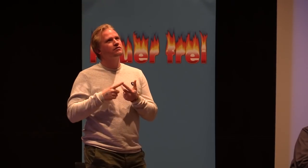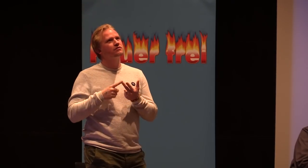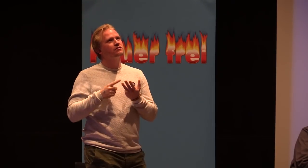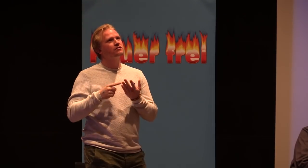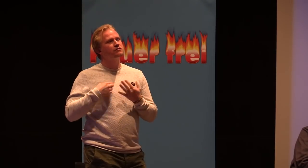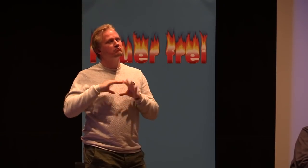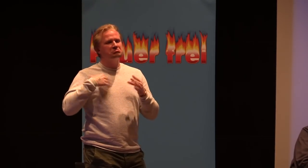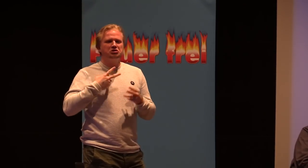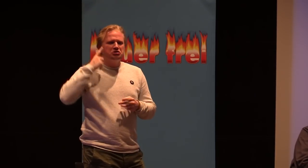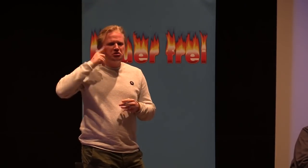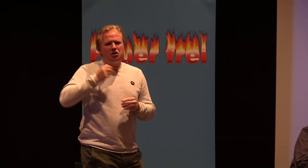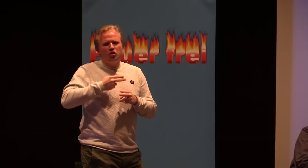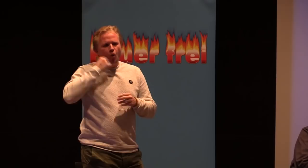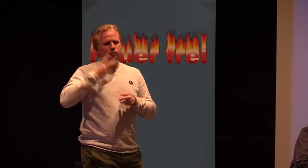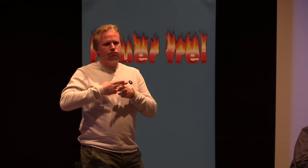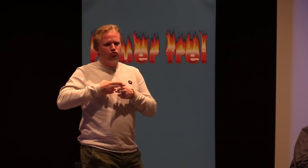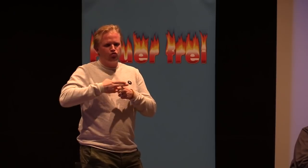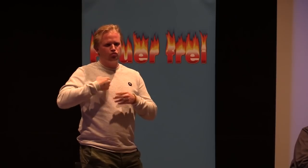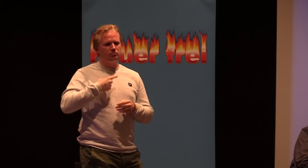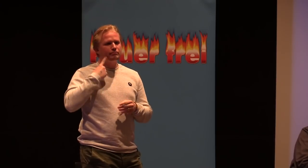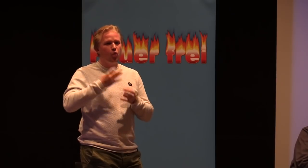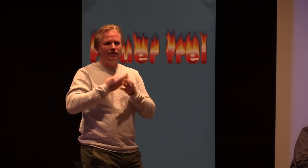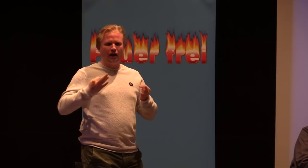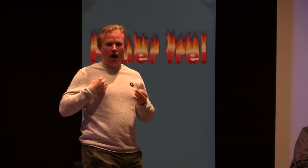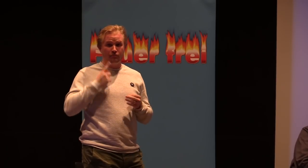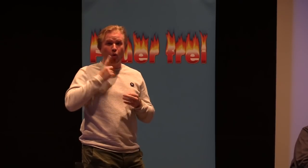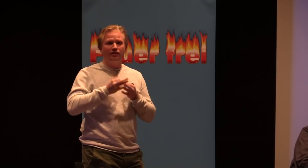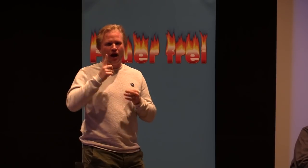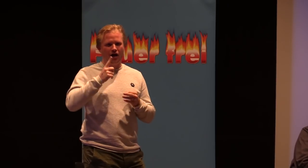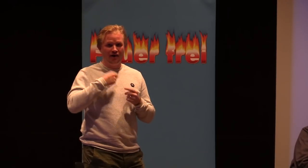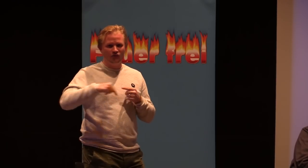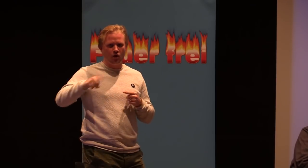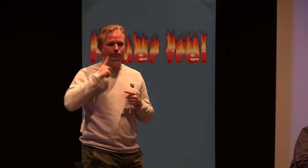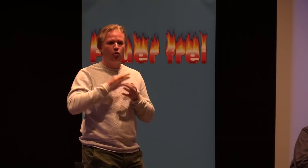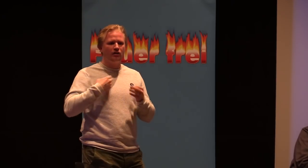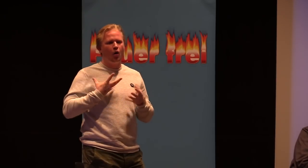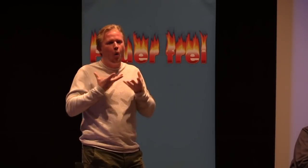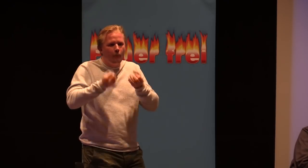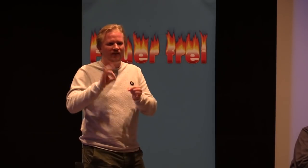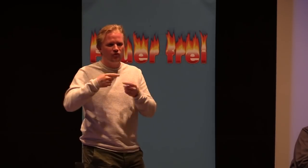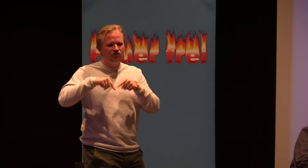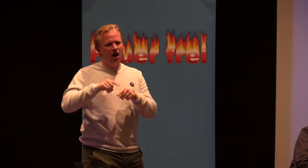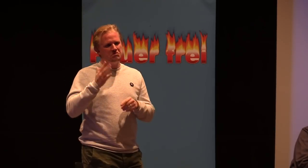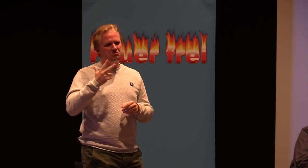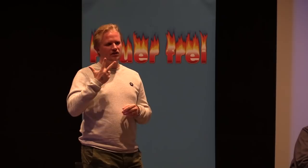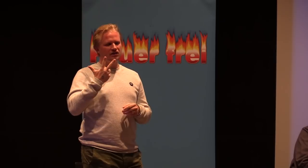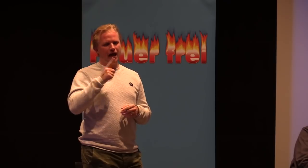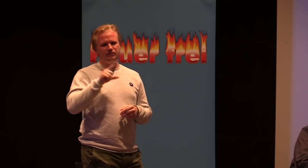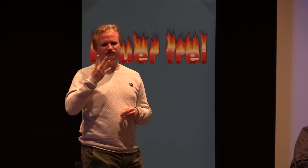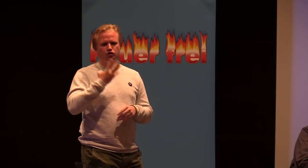also 8 Stunden in der Firma, muss dann ja, nach der Arbeit nochmal ein paar Stunden dafür investieren.